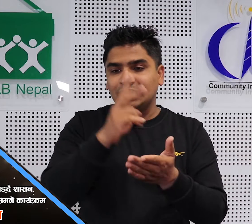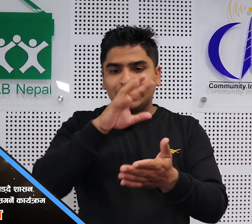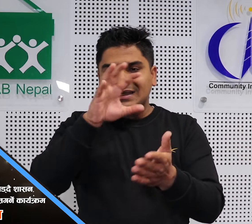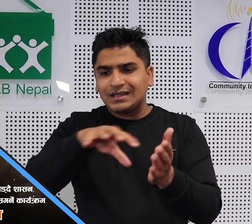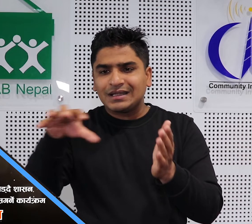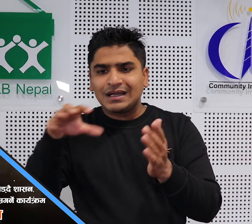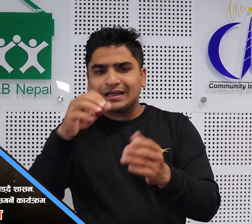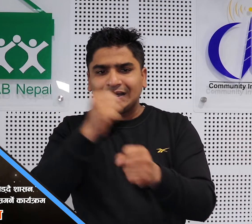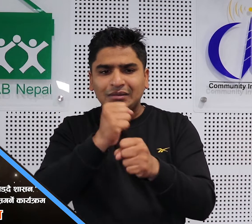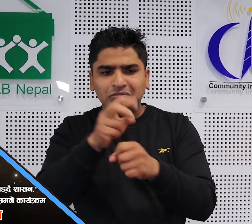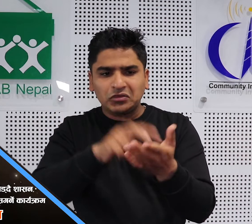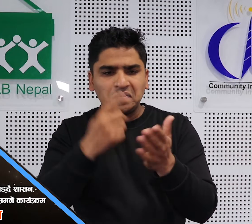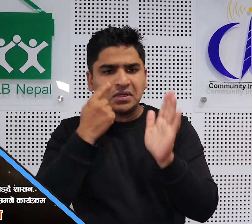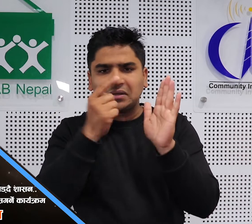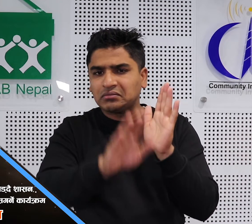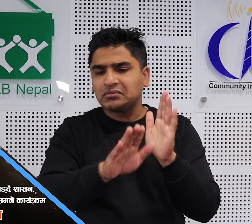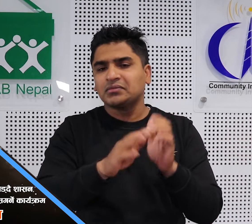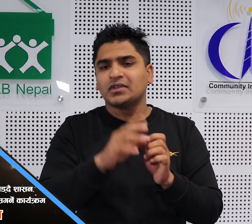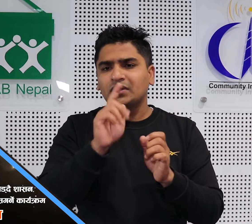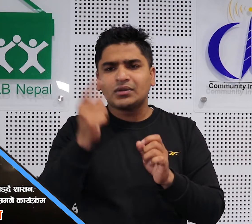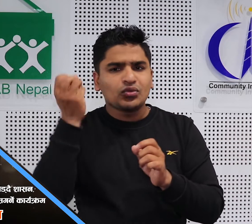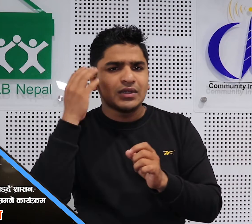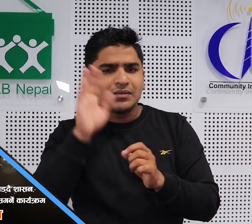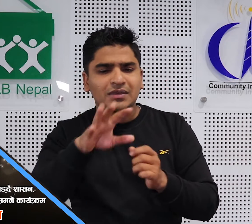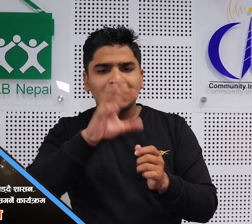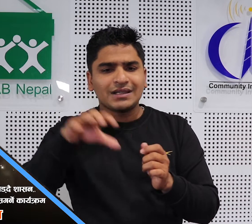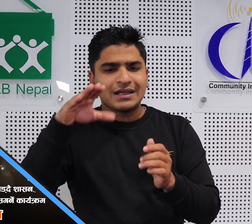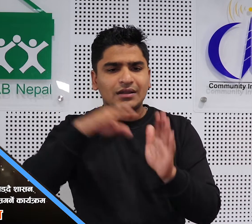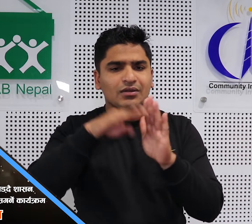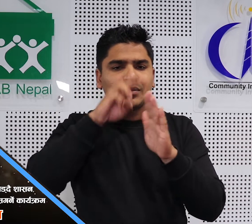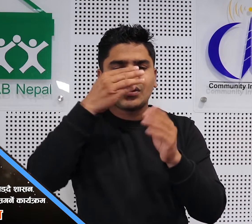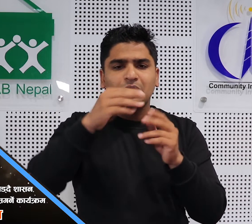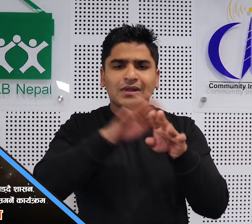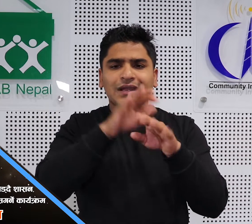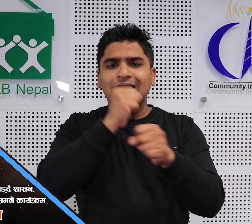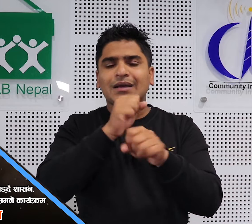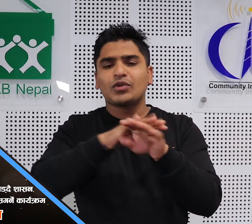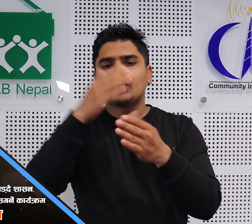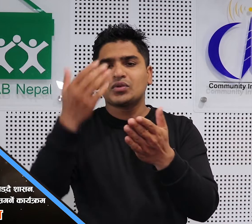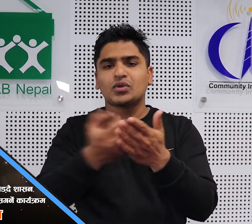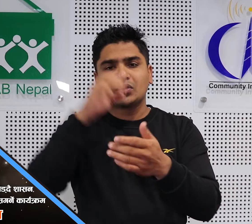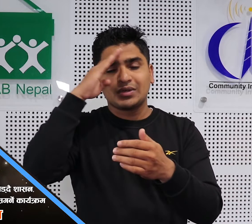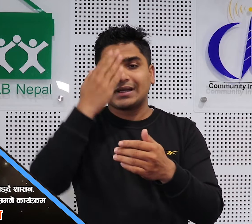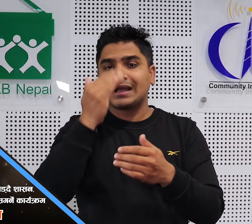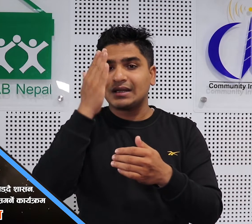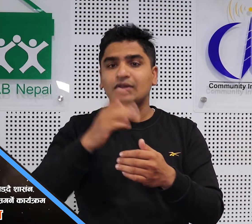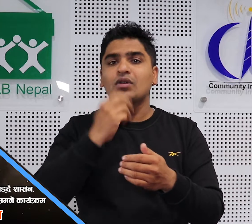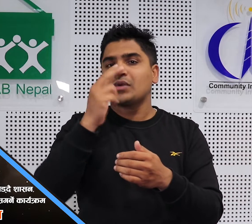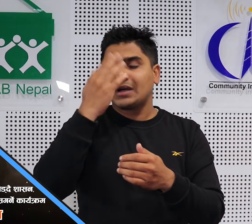देखिने, अब हामीले के सुनिन्छ यहाँ सन्दर्भमा भन्दा स्थानीय तहमा हुनुपर्ने थुप्रै कामहरू सङ्घ सरकारको कारणले नभएको हामीले बजारमा